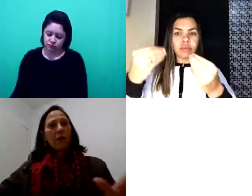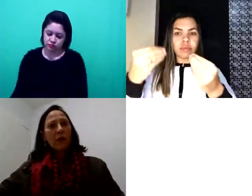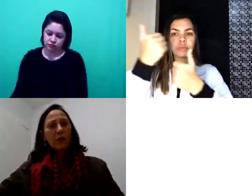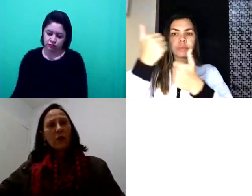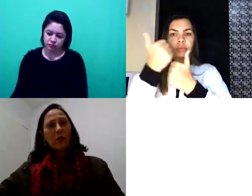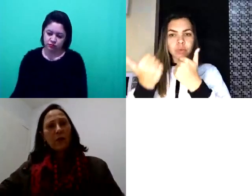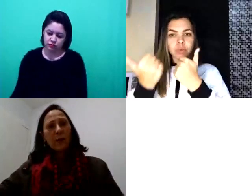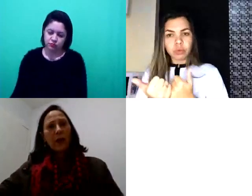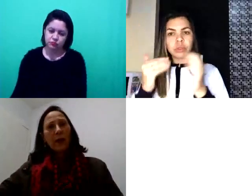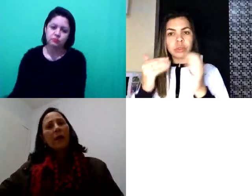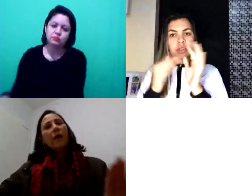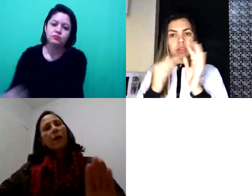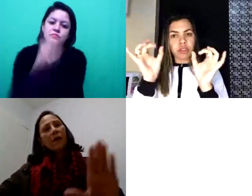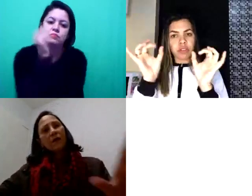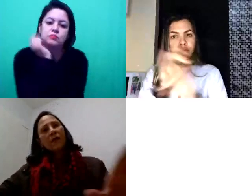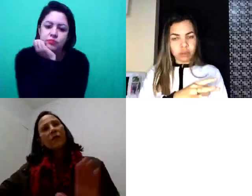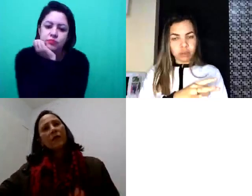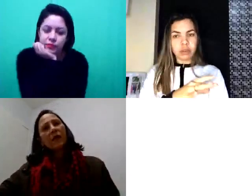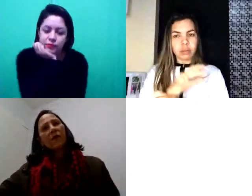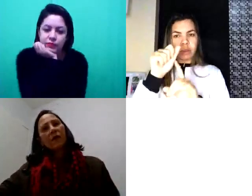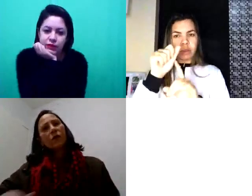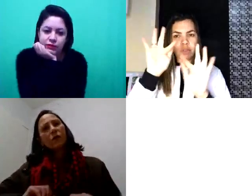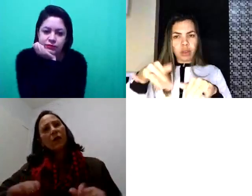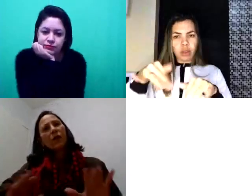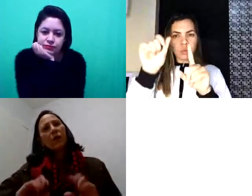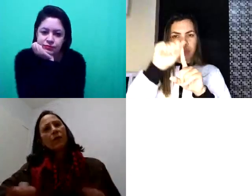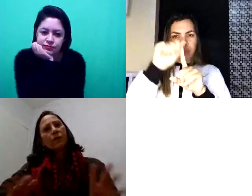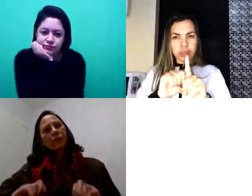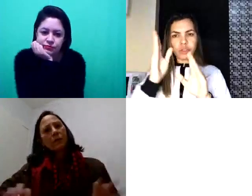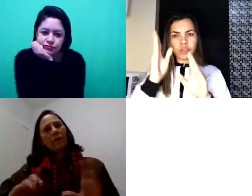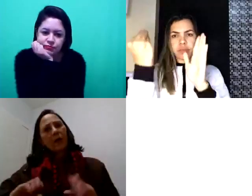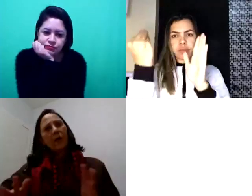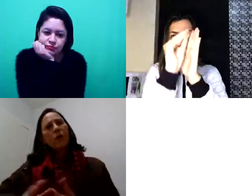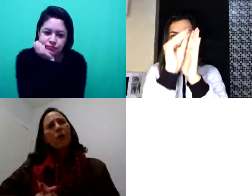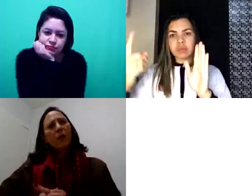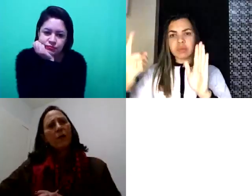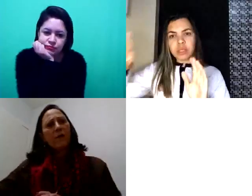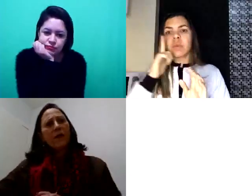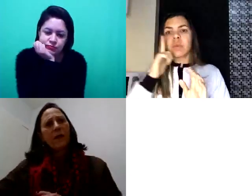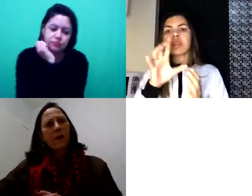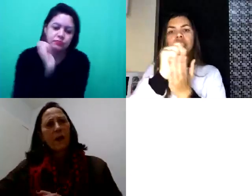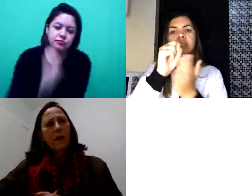já colocamos no Moodle também, para que vocês vão se inscrevendo e os tutores vão colocando para vocês,